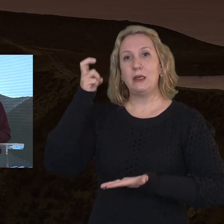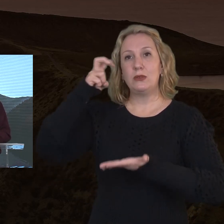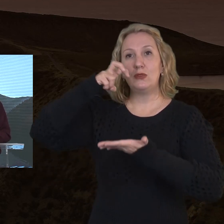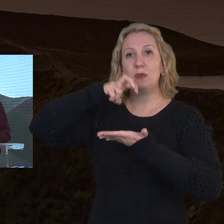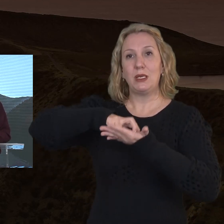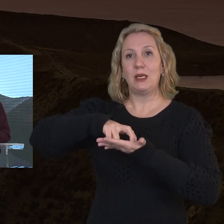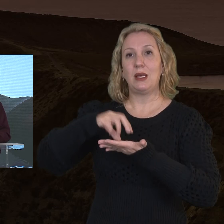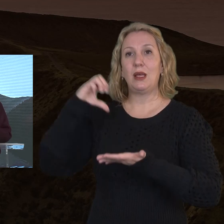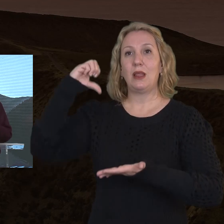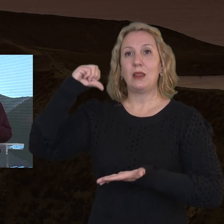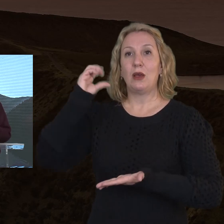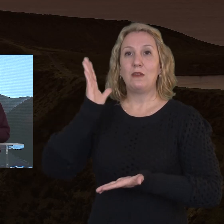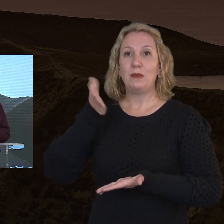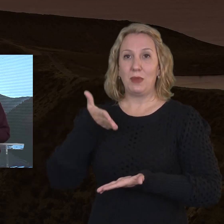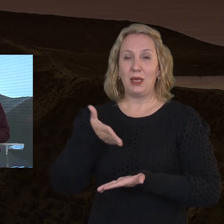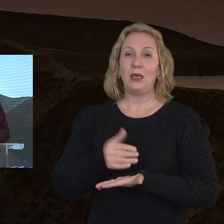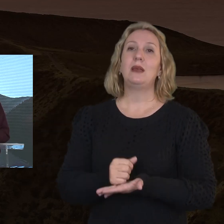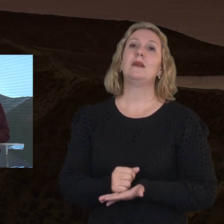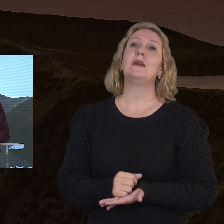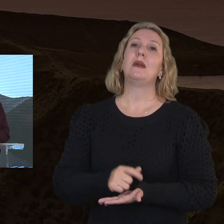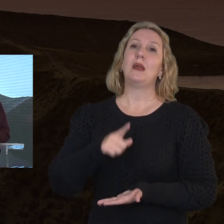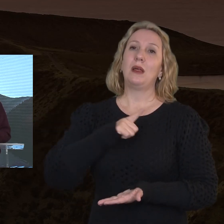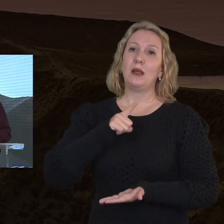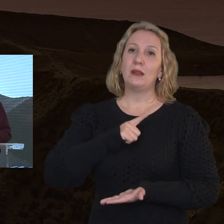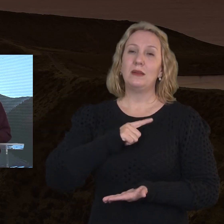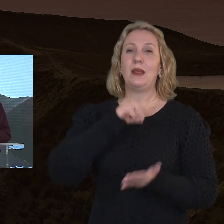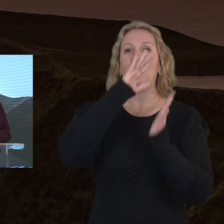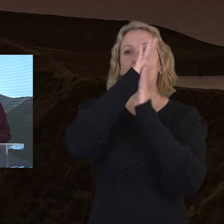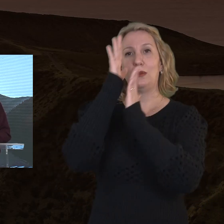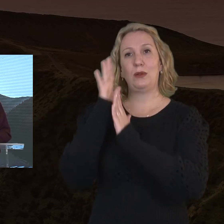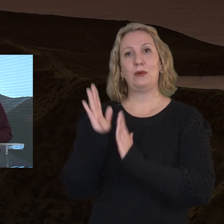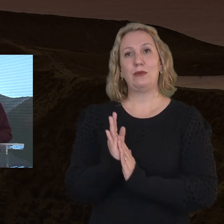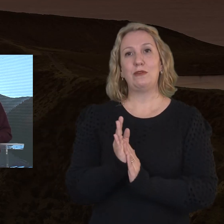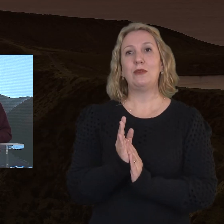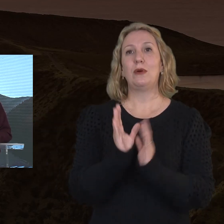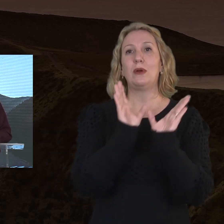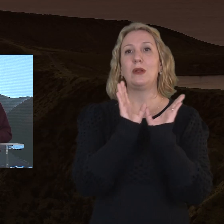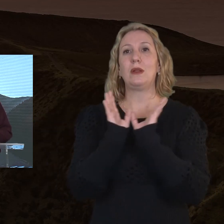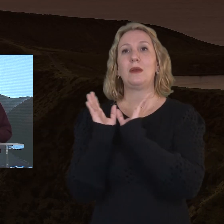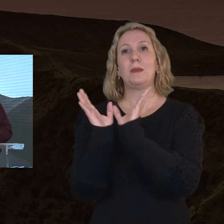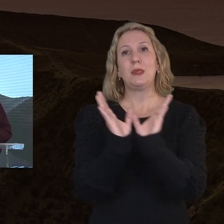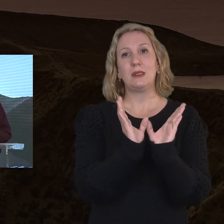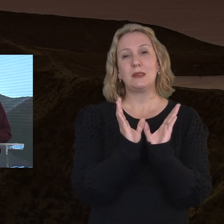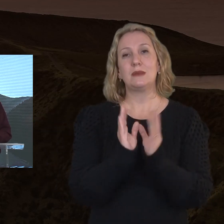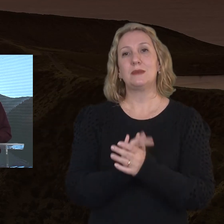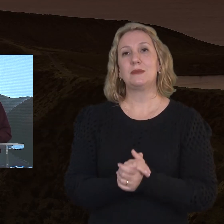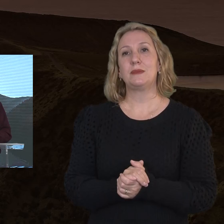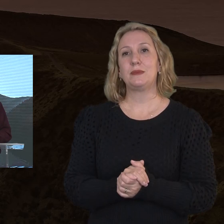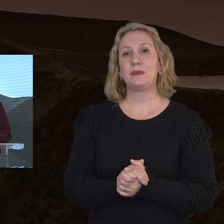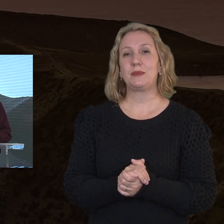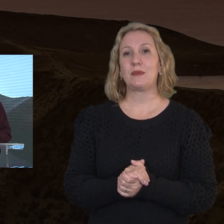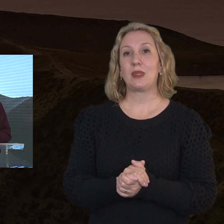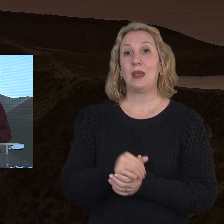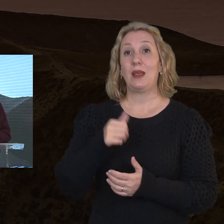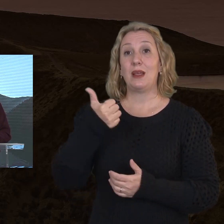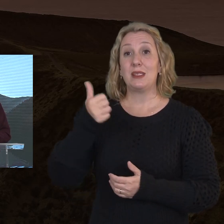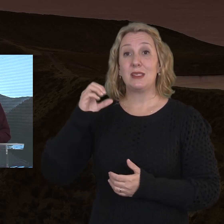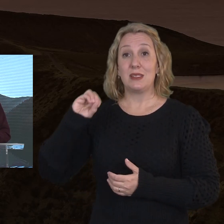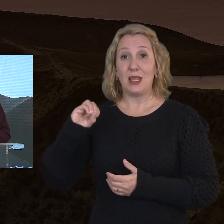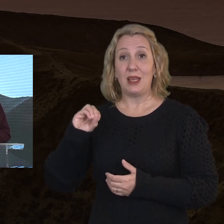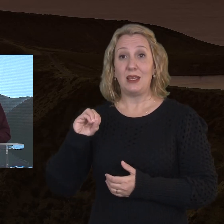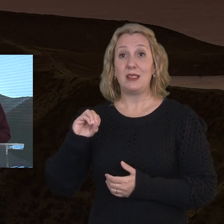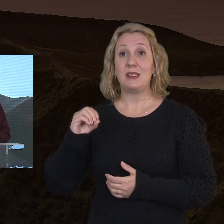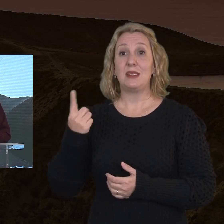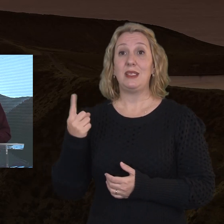quiserem existe haverá o louvor com a mesa do senhor e amanhã as 10 e 15 nós temos a um encontro com o irmão